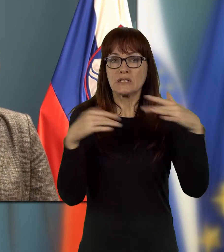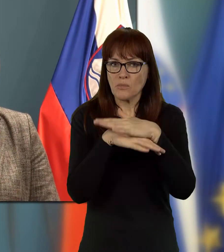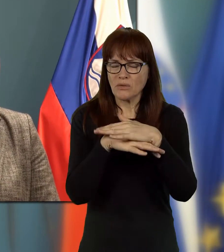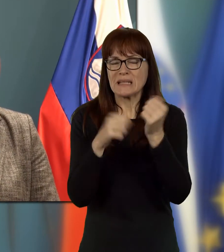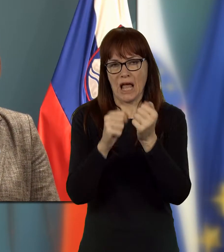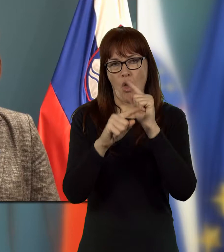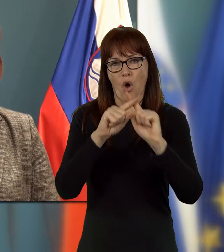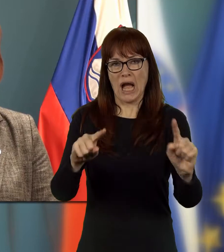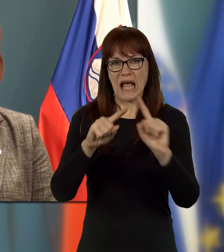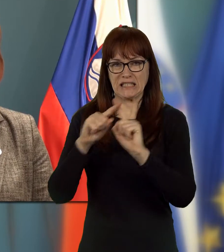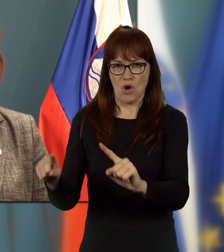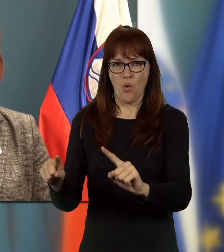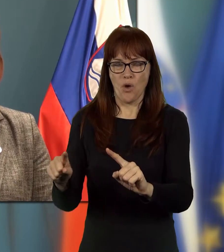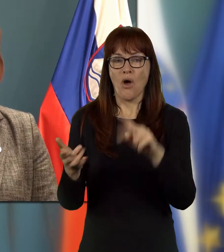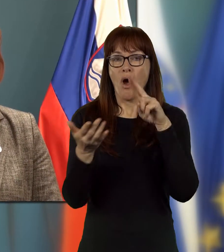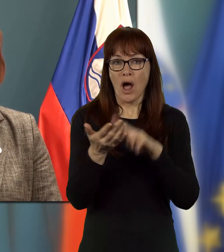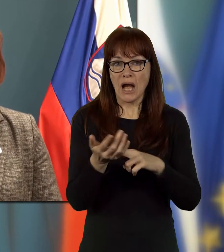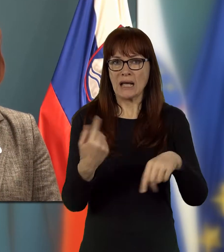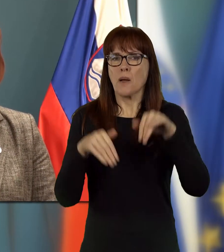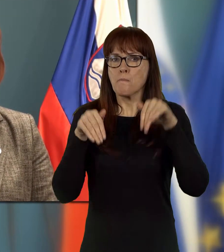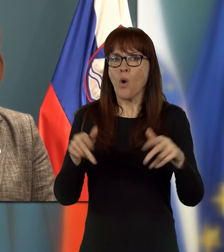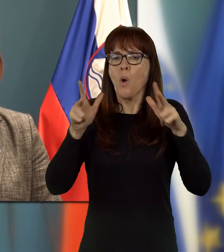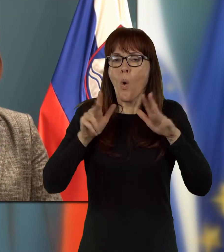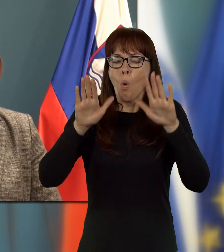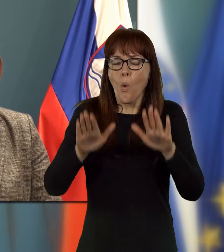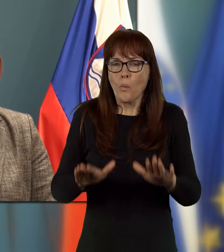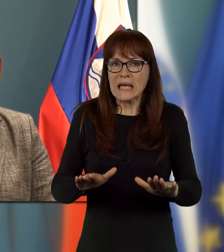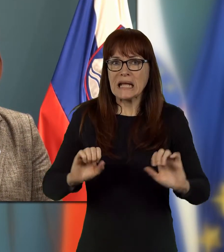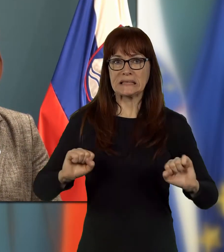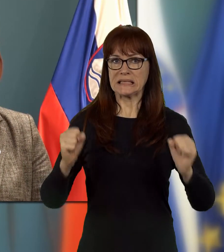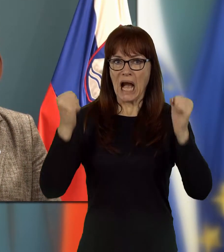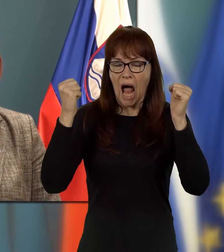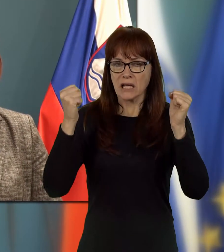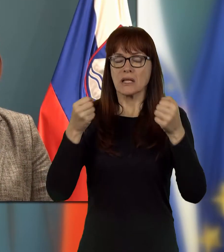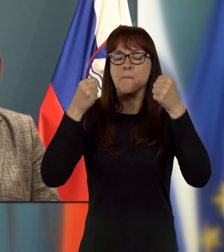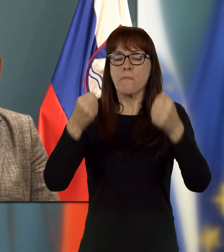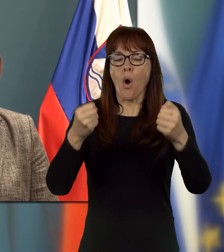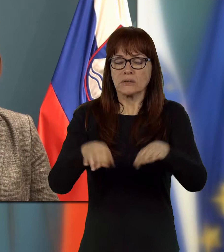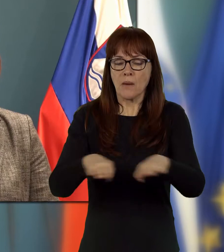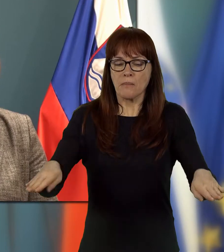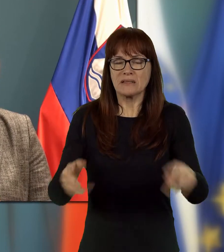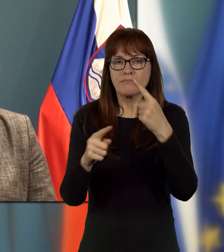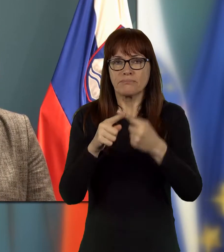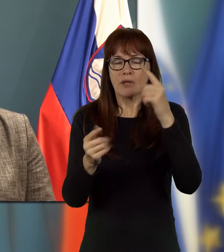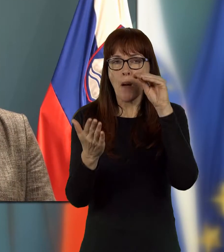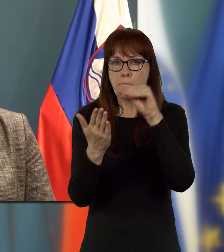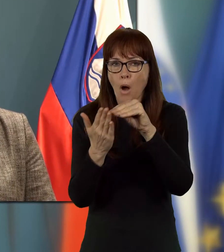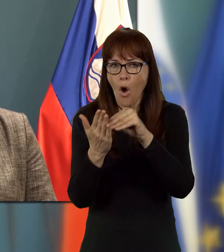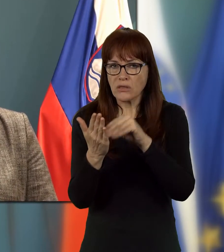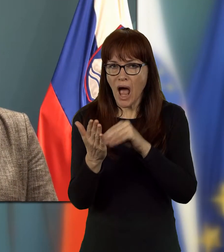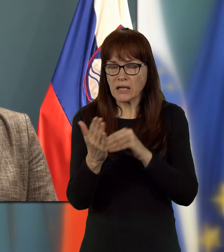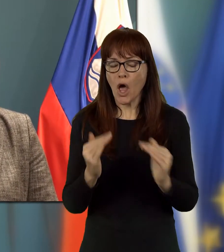sporazumom, zelo razlikujejo. Res moramo umiriti strasti, postaviti na mizo